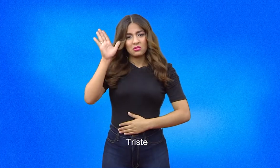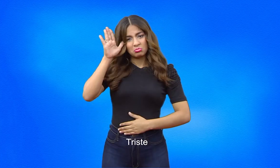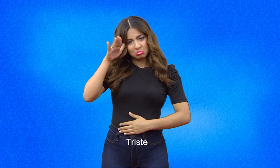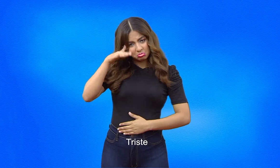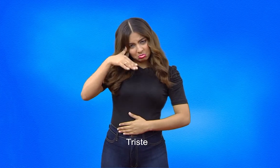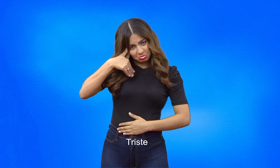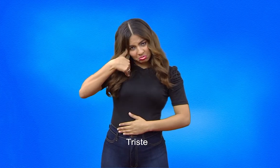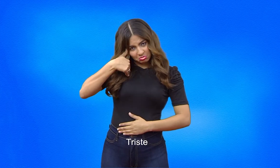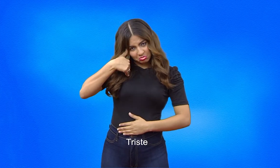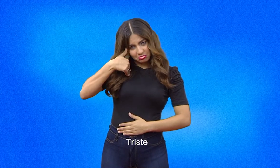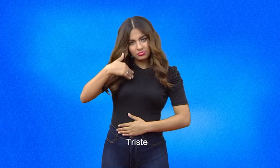Triste.